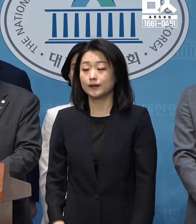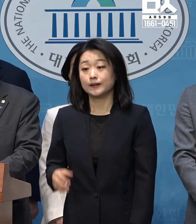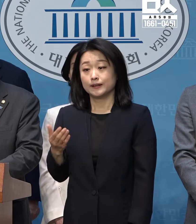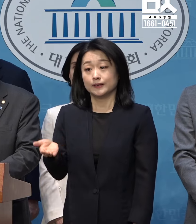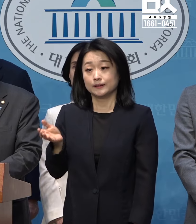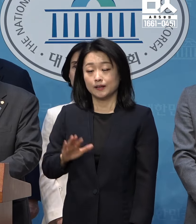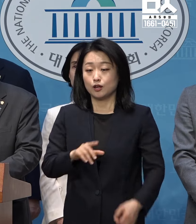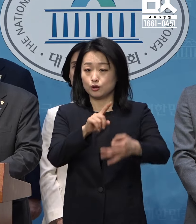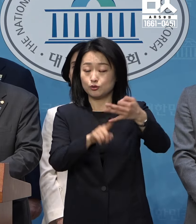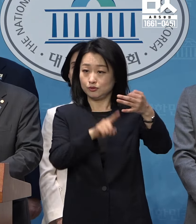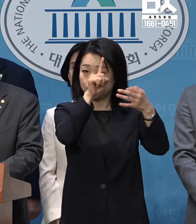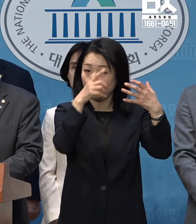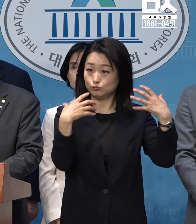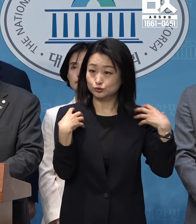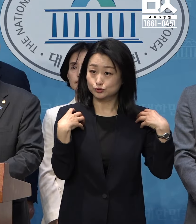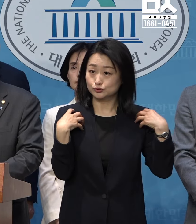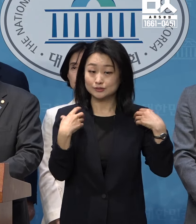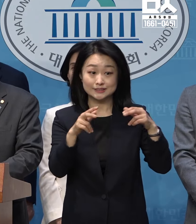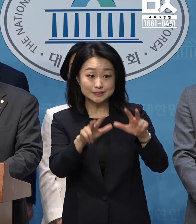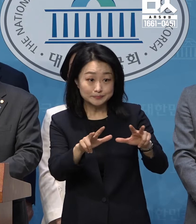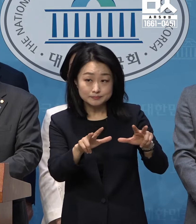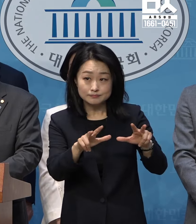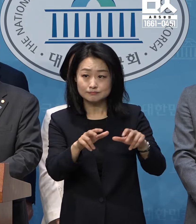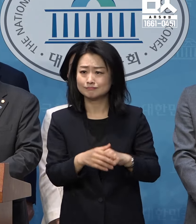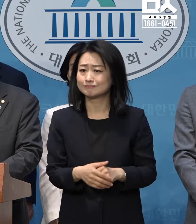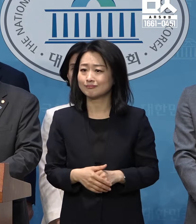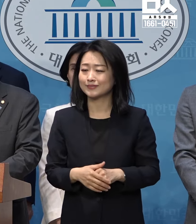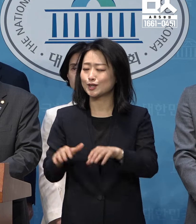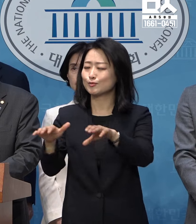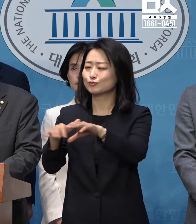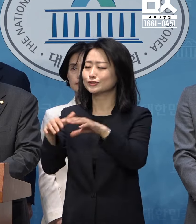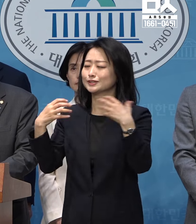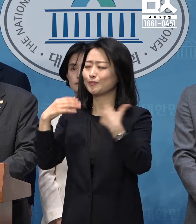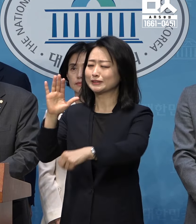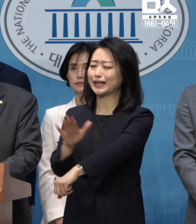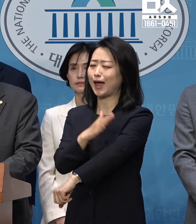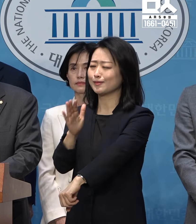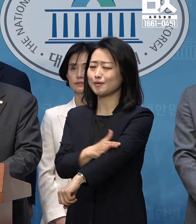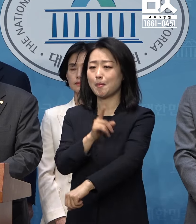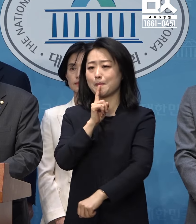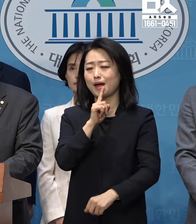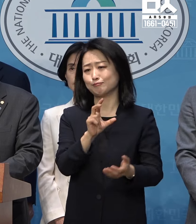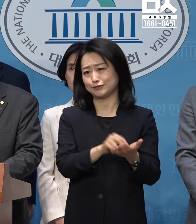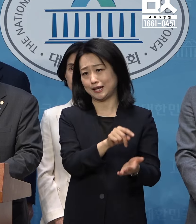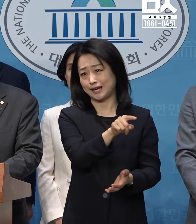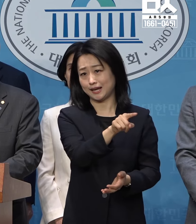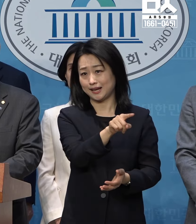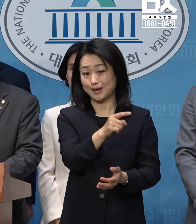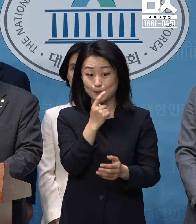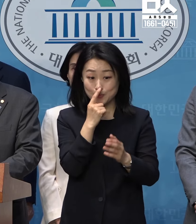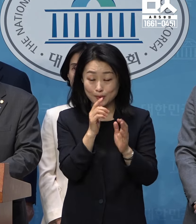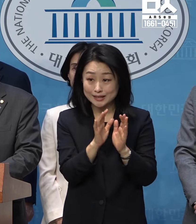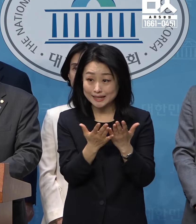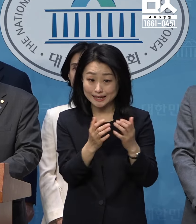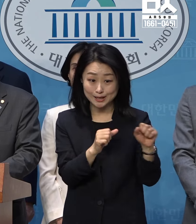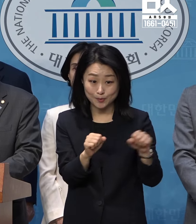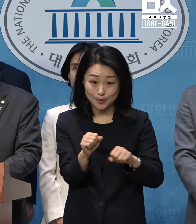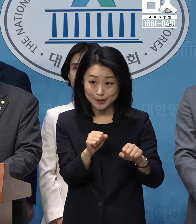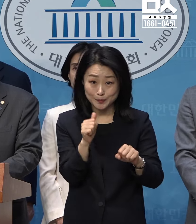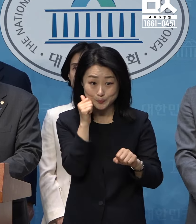그런데도 윤석열 정권은 여전히 이전 정부 탓만 합니다. 이는 자신들 해법은 없다는